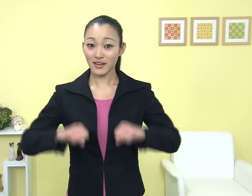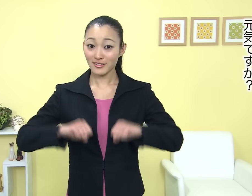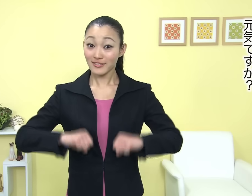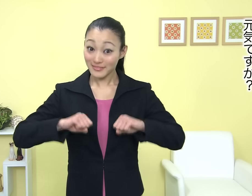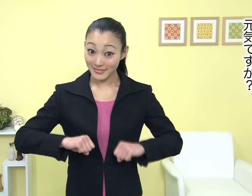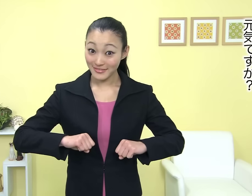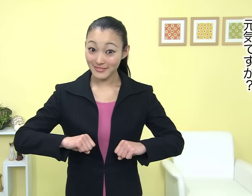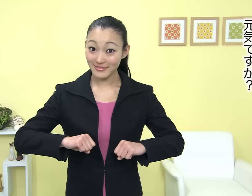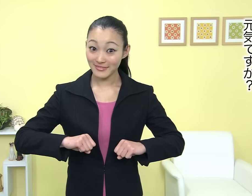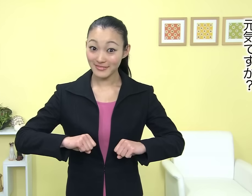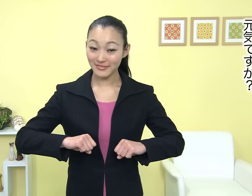元気ですか？